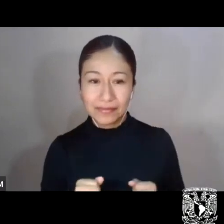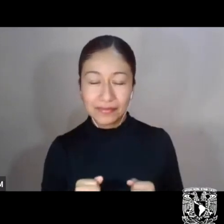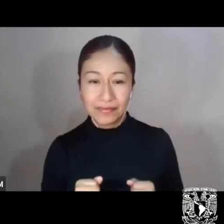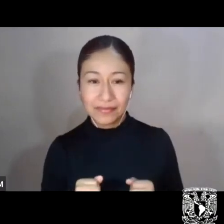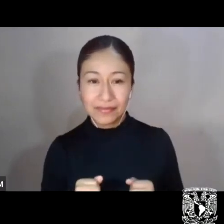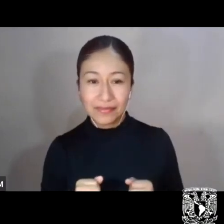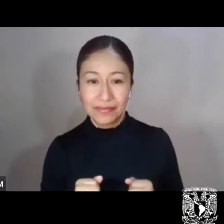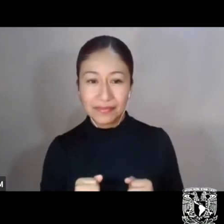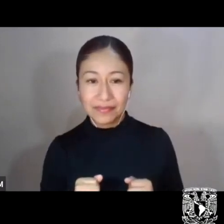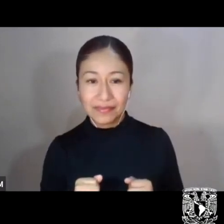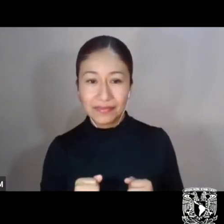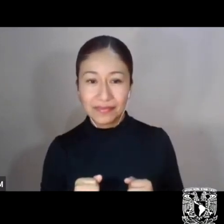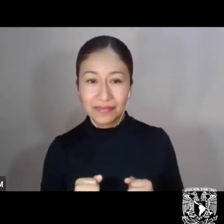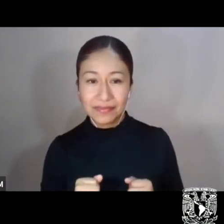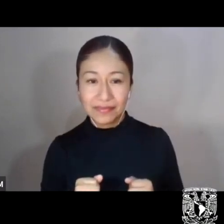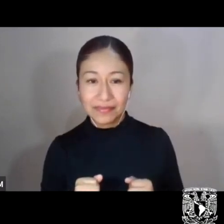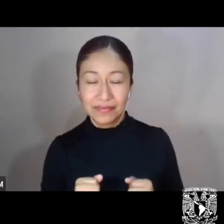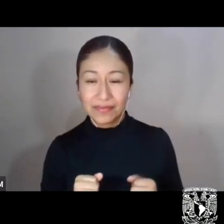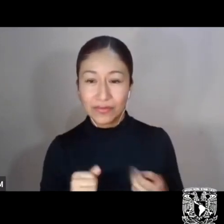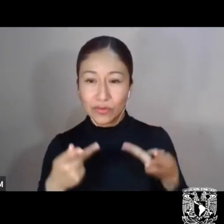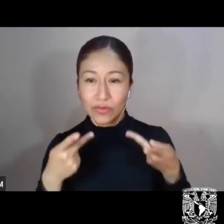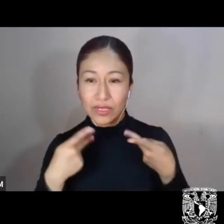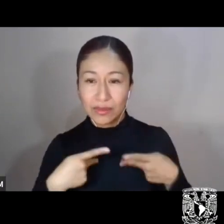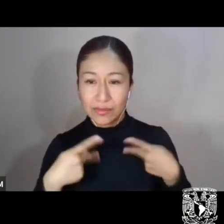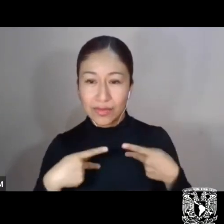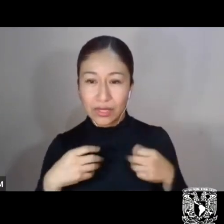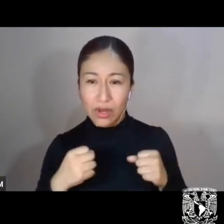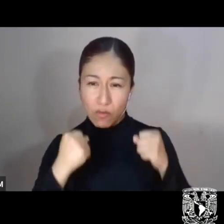este disca empoderado y fortachón